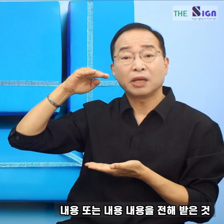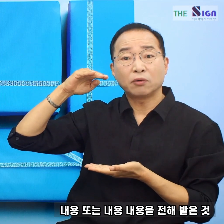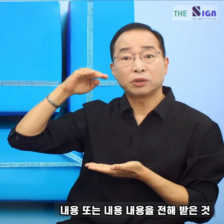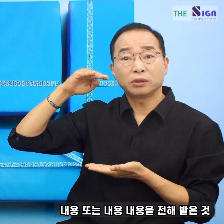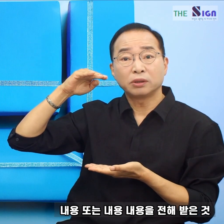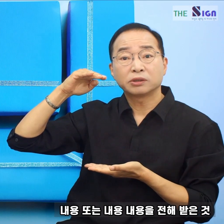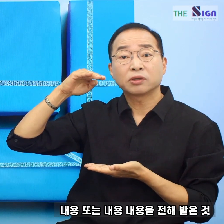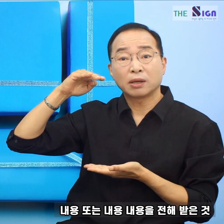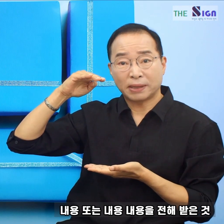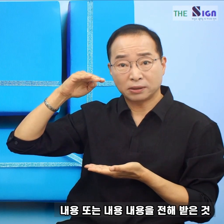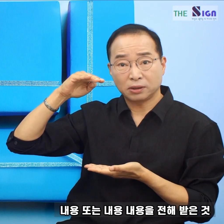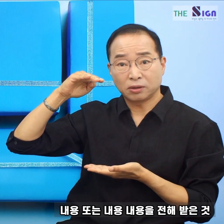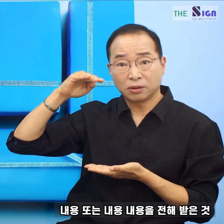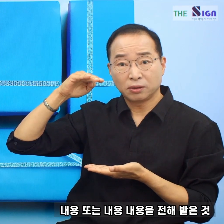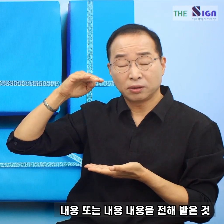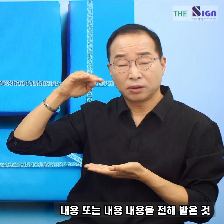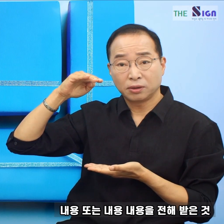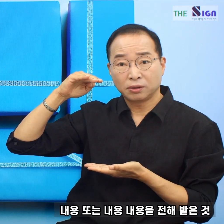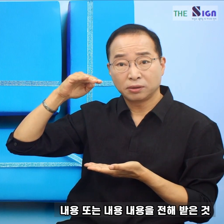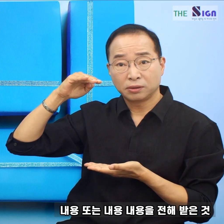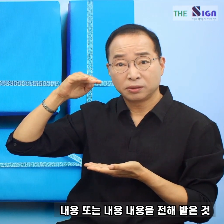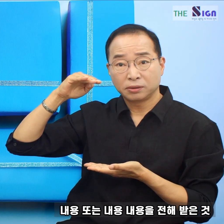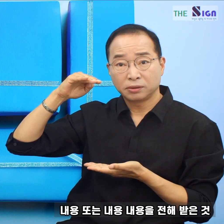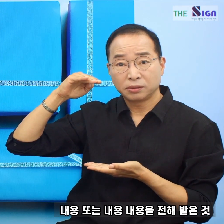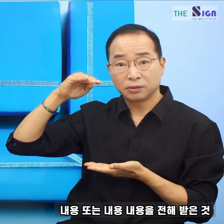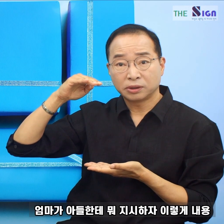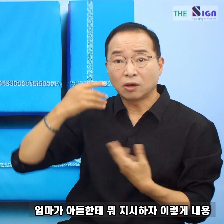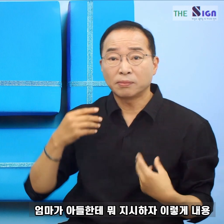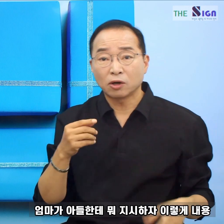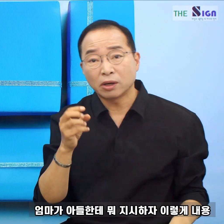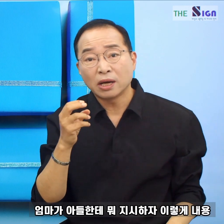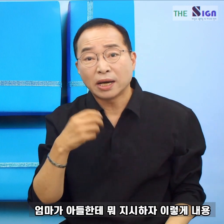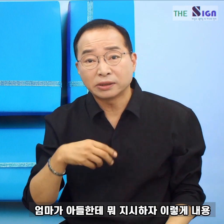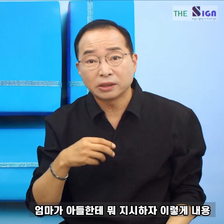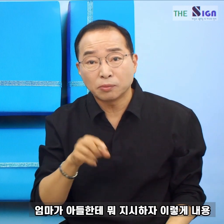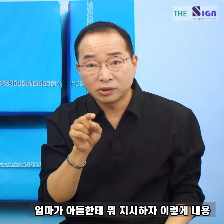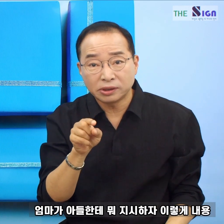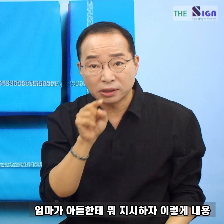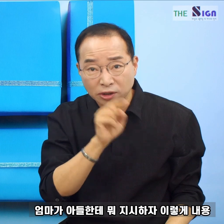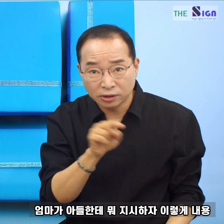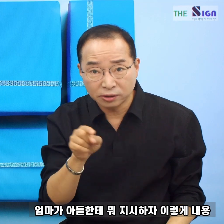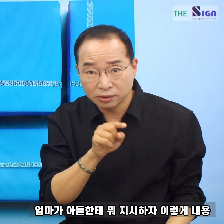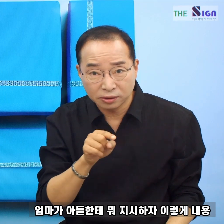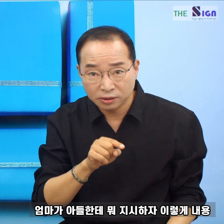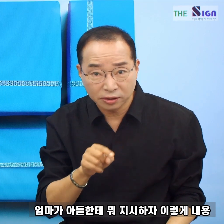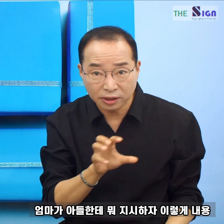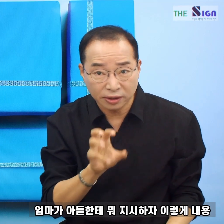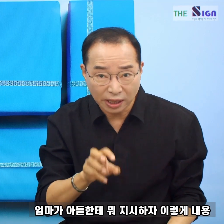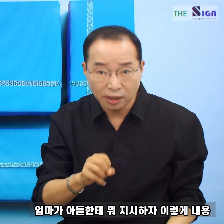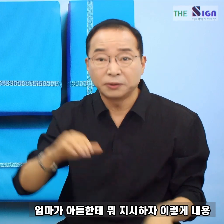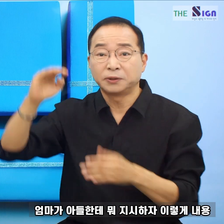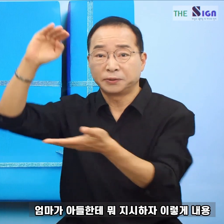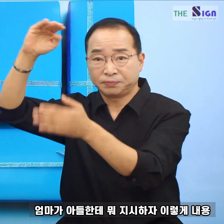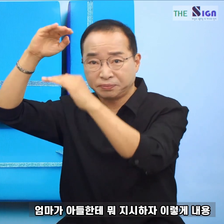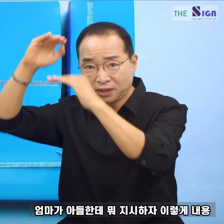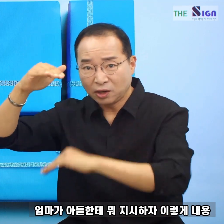내용을 전해 받은 거. 자, 엄마가 아들한테 뭐 지시하죠? 이게 이렇게 내용.